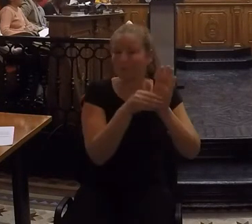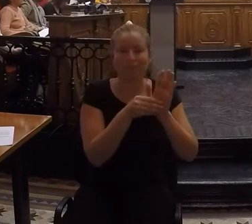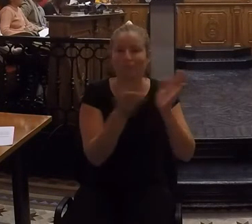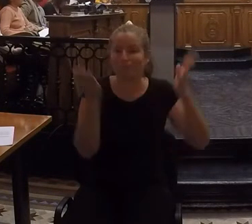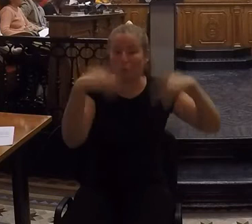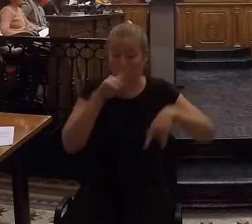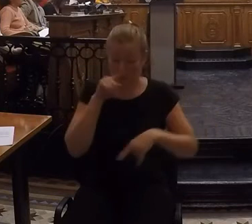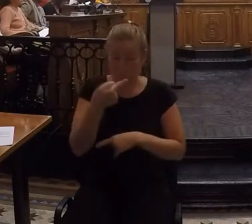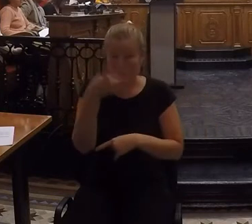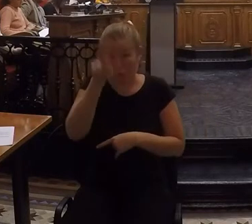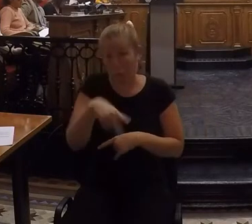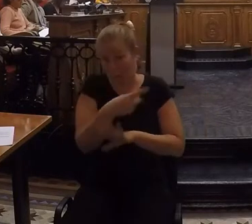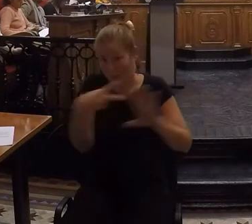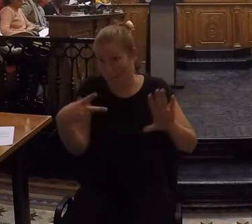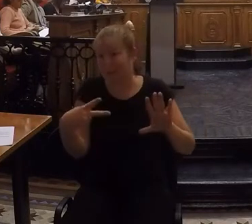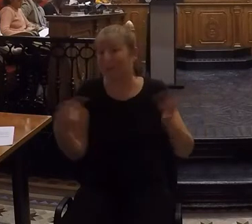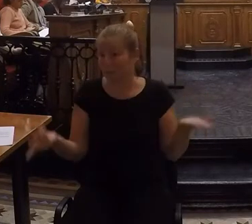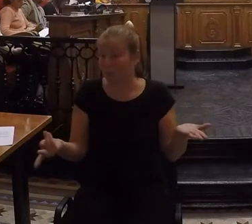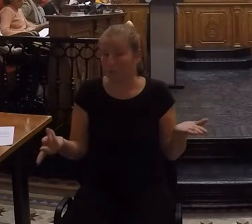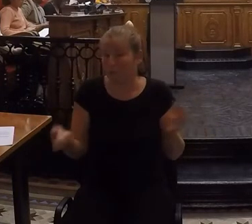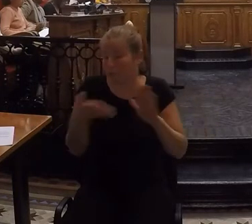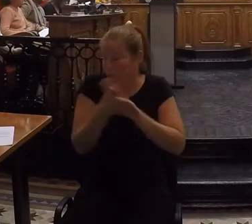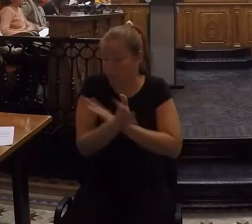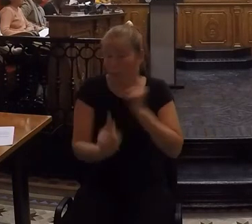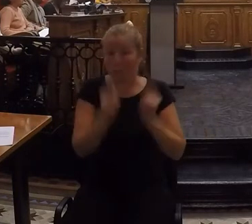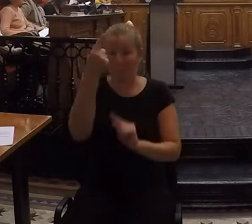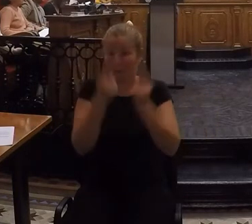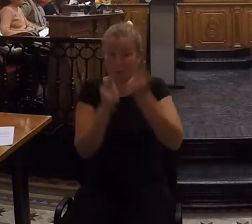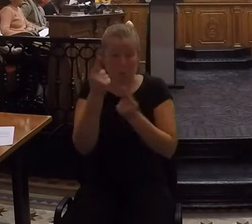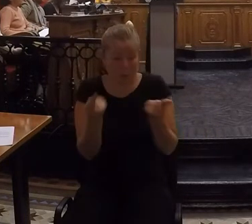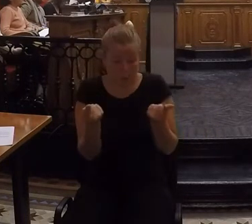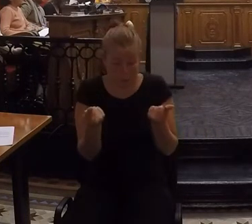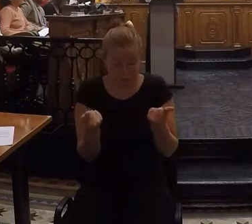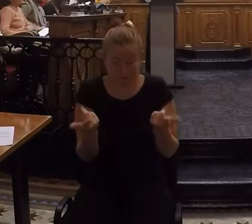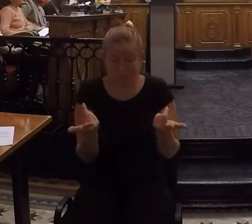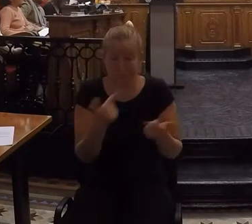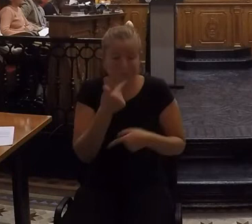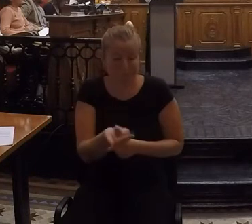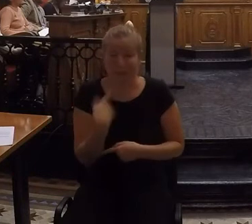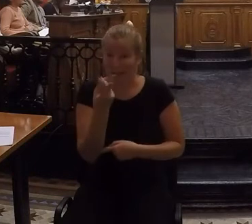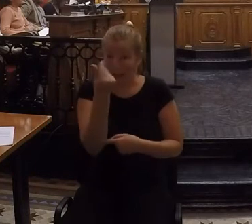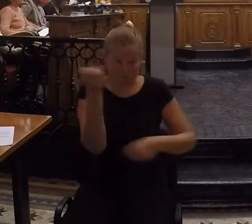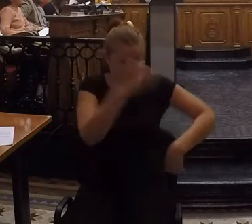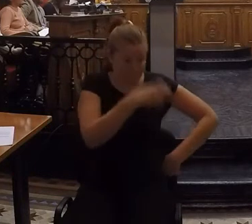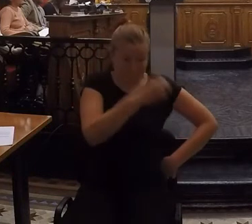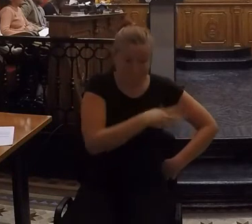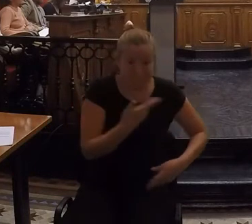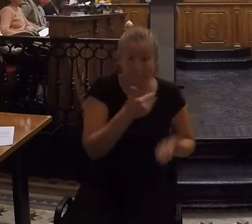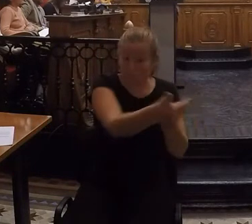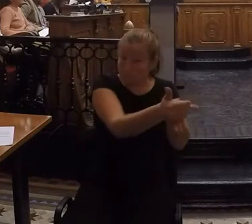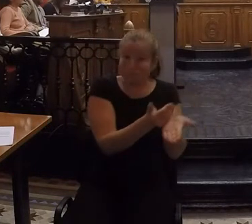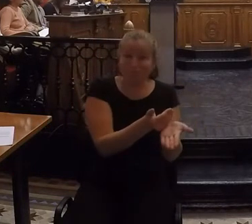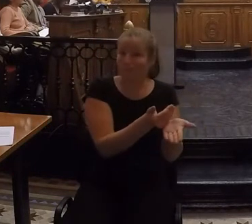2017, pues el mismo prevé dotación presupuestaria suficiente para el pago de las obligaciones de la entidad local y los